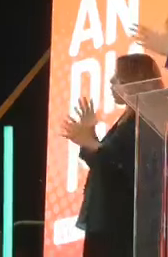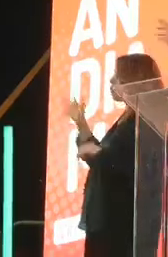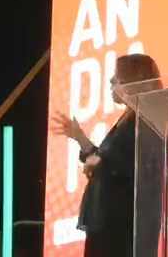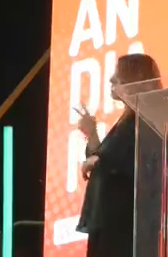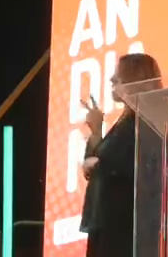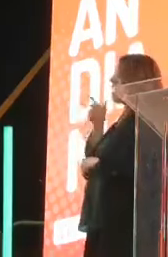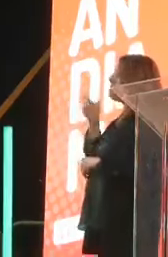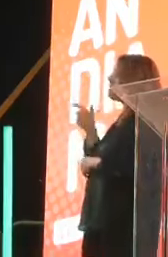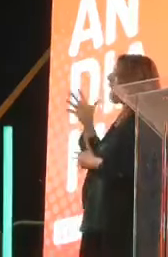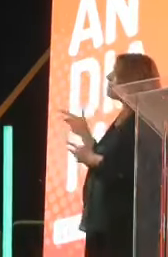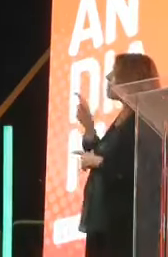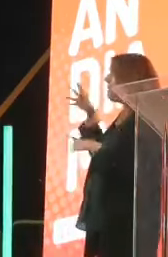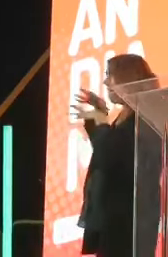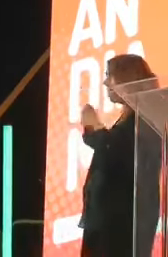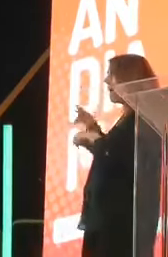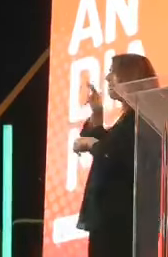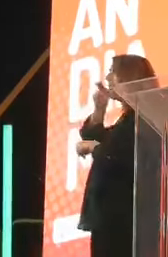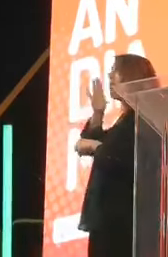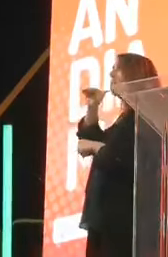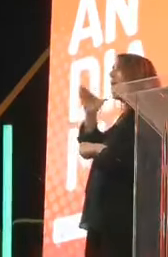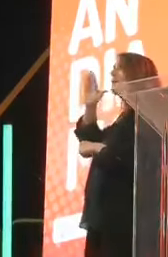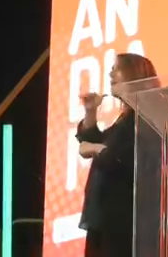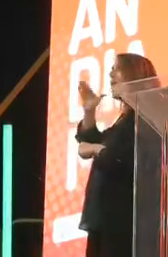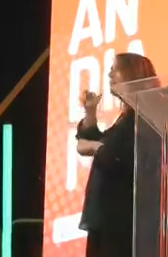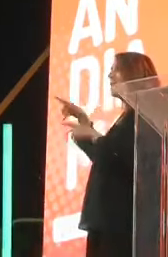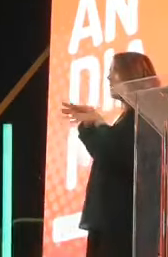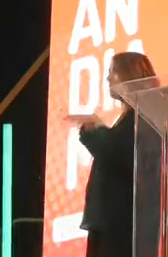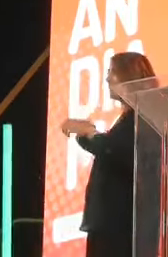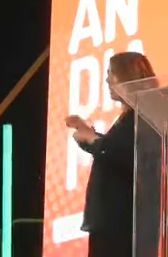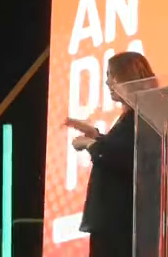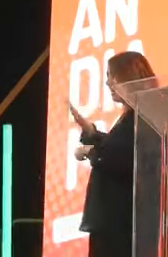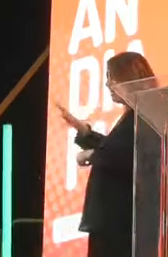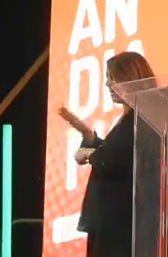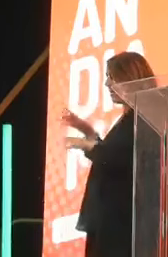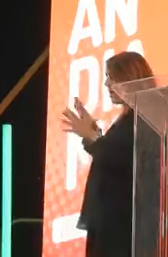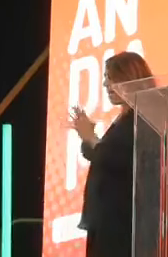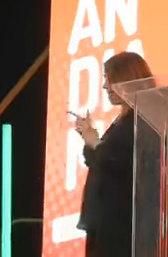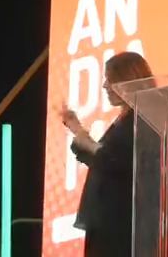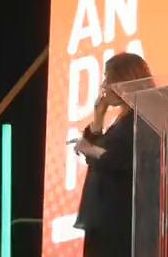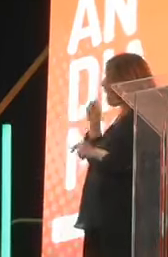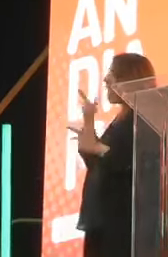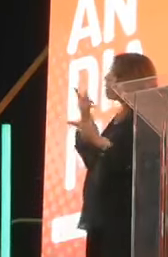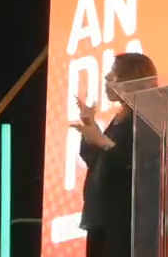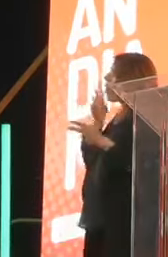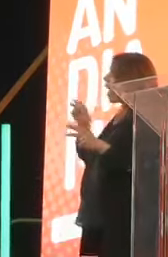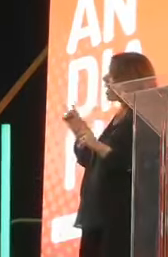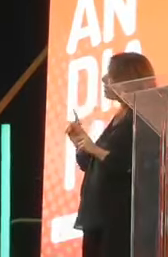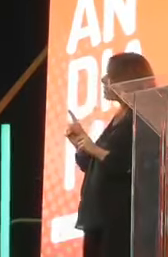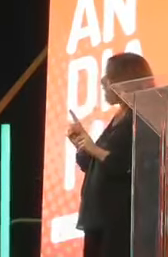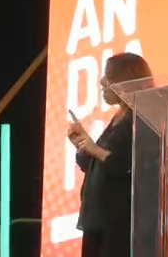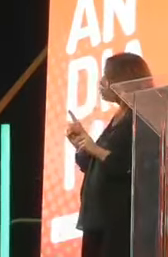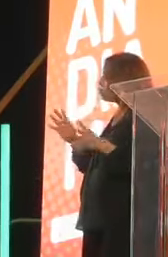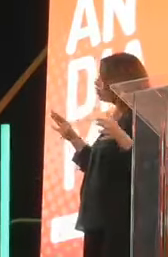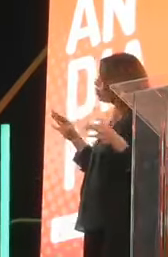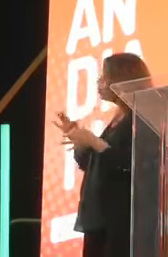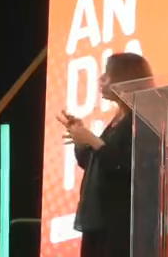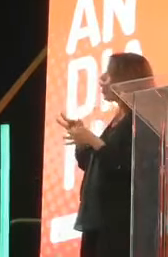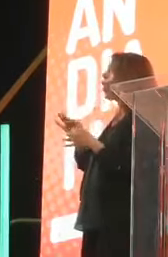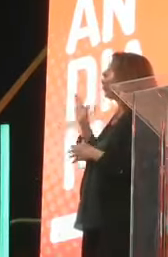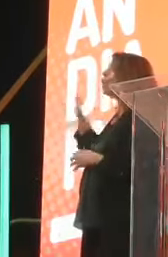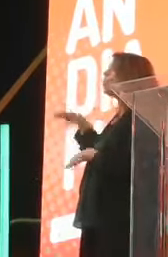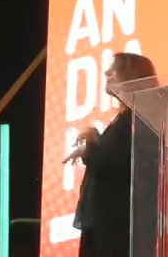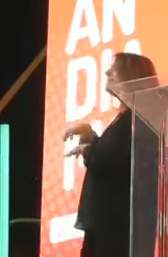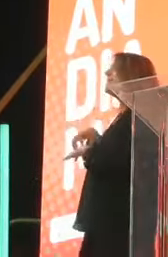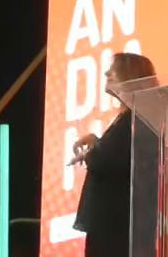di Bari in questi giorni, in tutti i loro canali di comunicazione, gli è sfuggito di dire una parola sulla loro